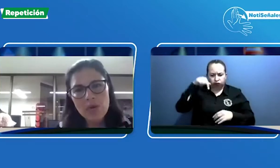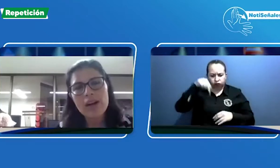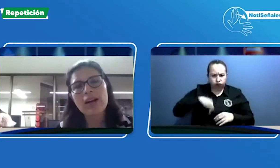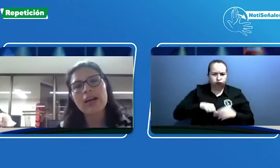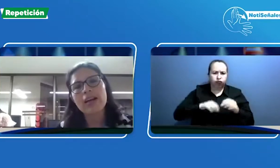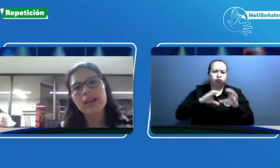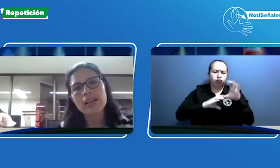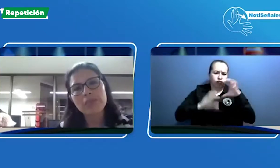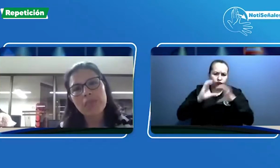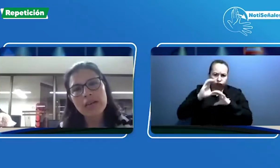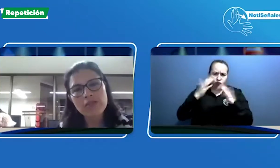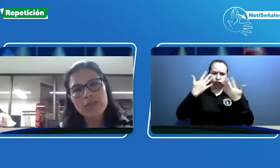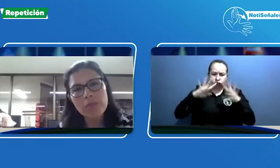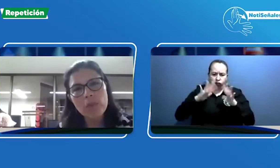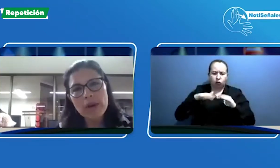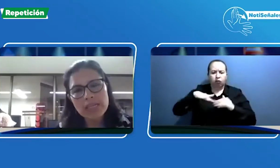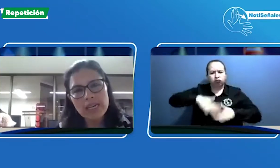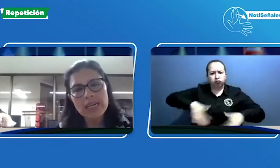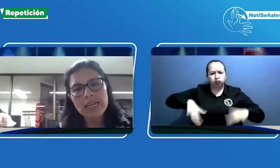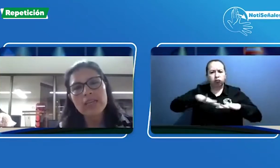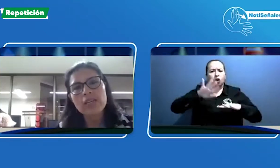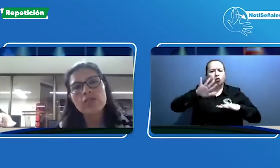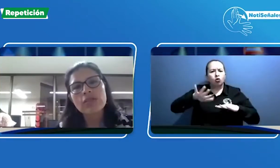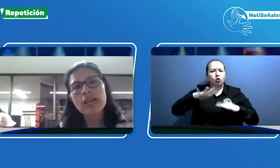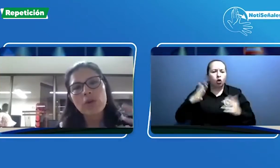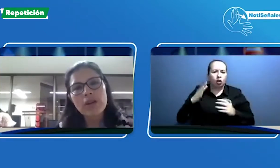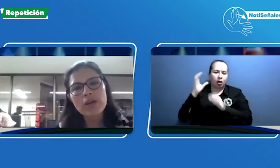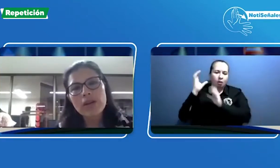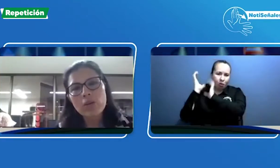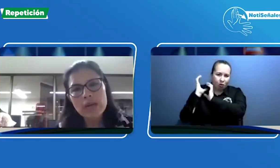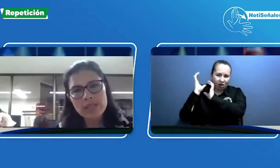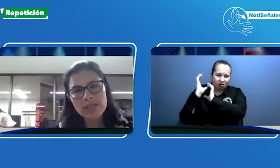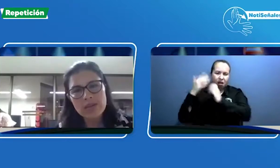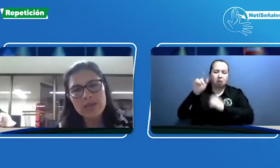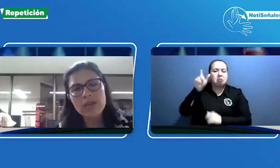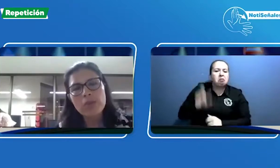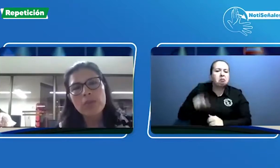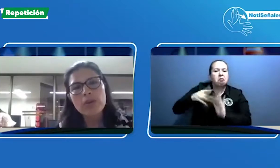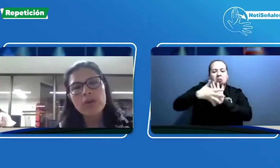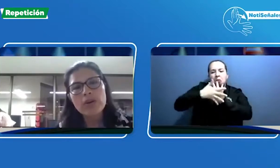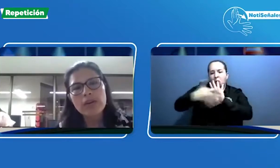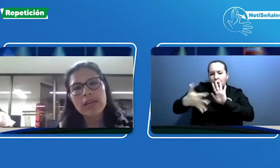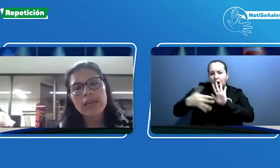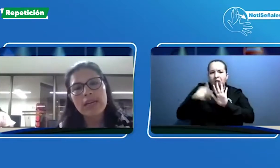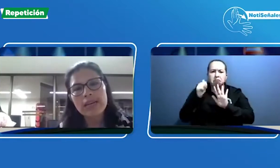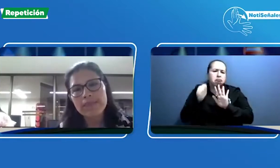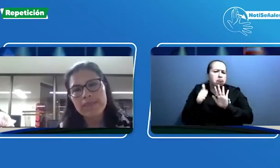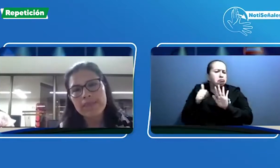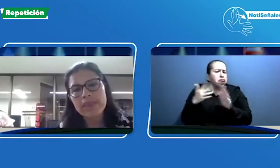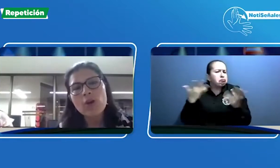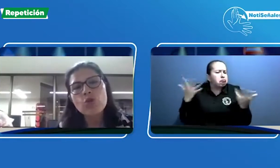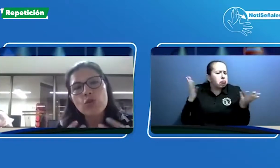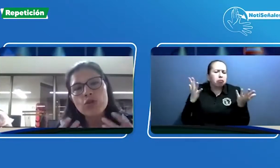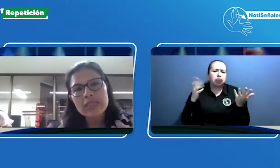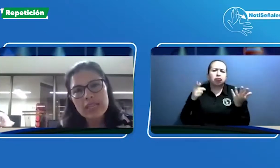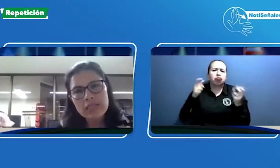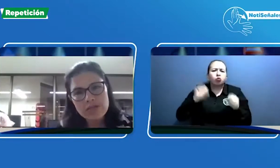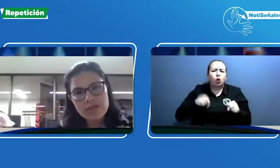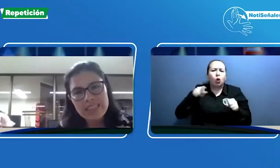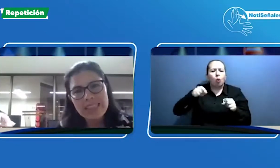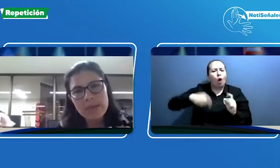Cauca, en espacios de Popayán, donde la modelo lingüístico pudo dar un